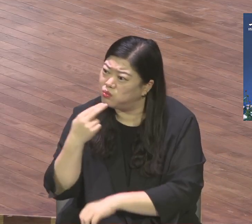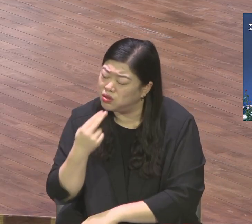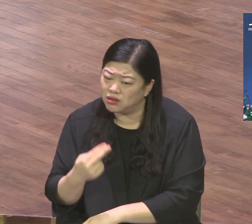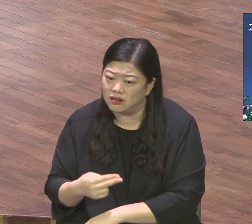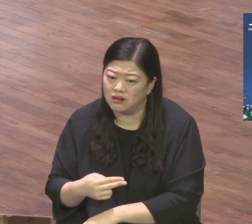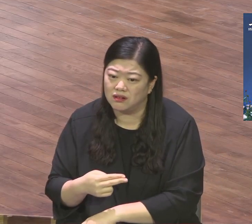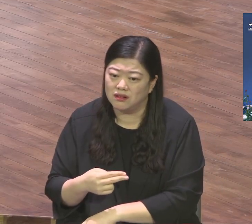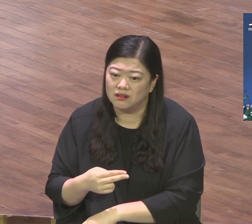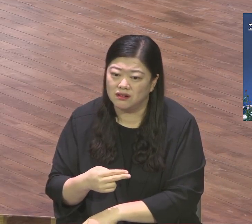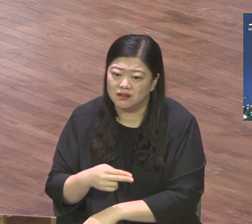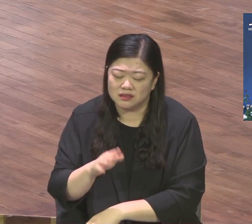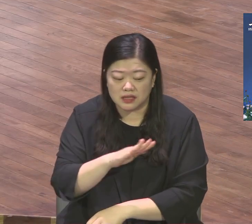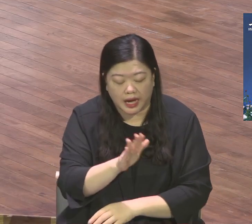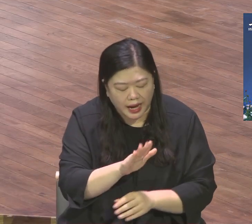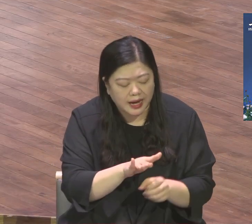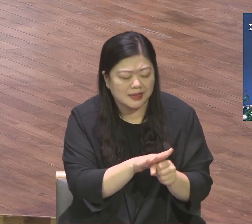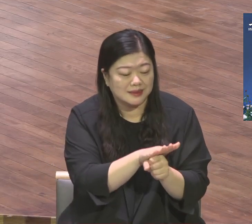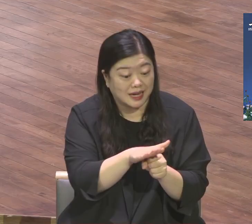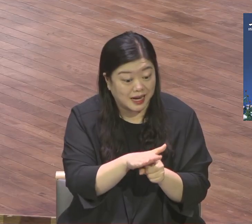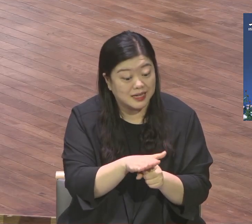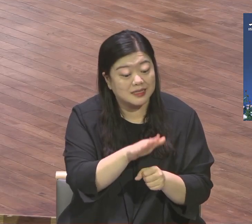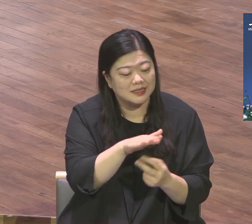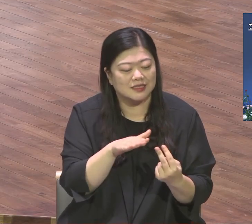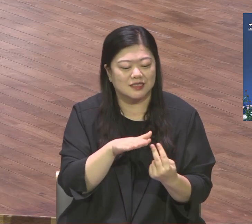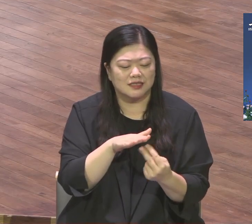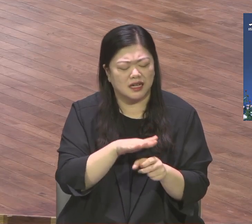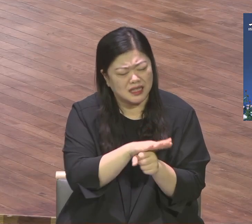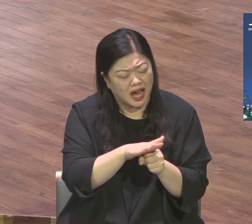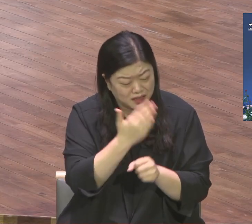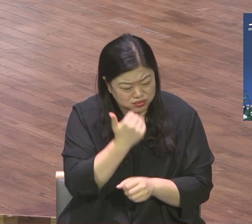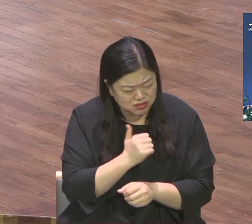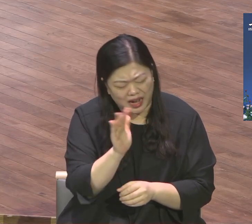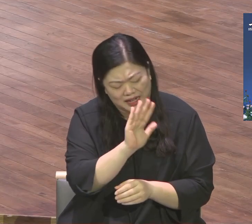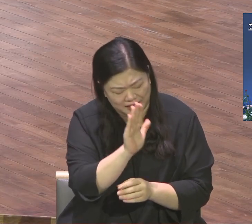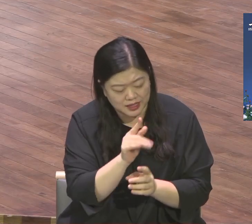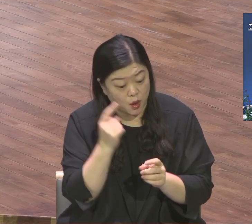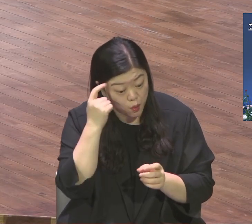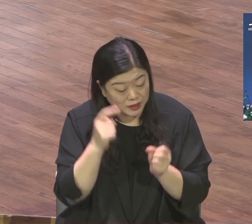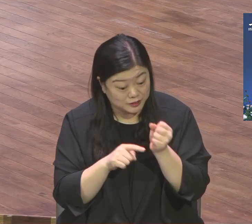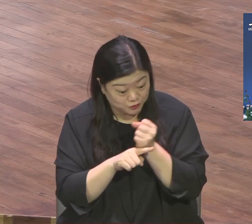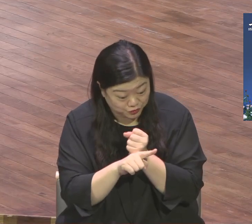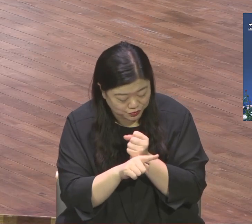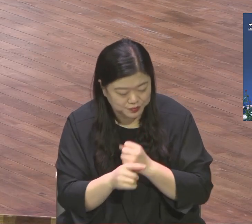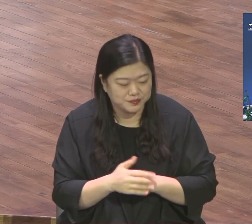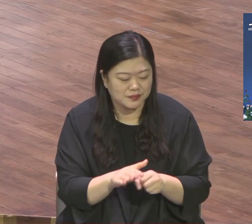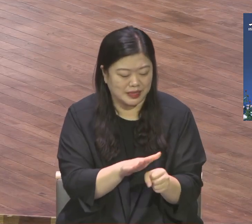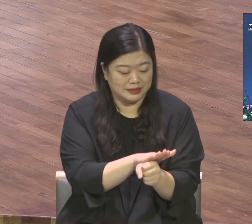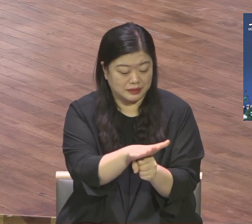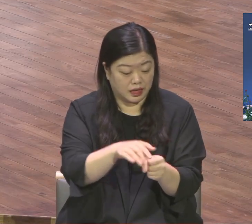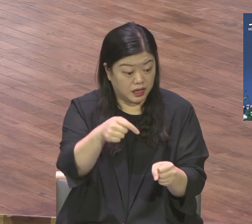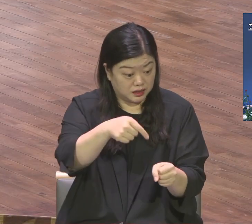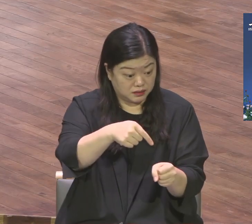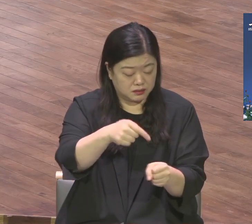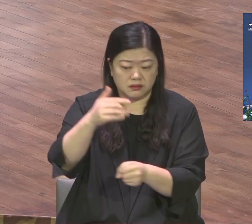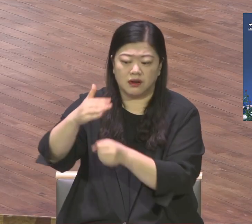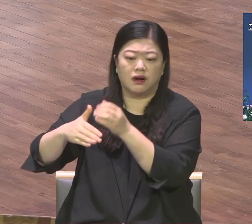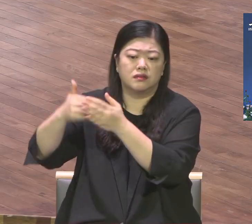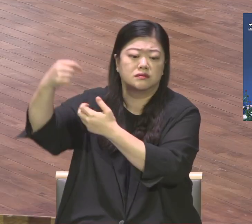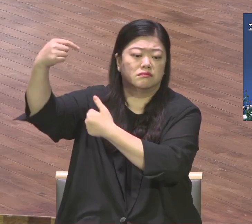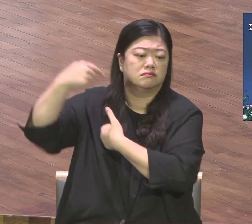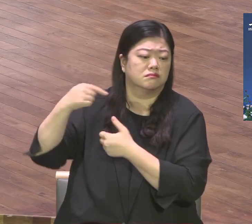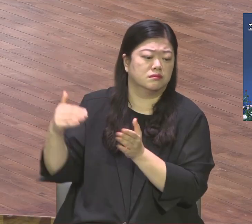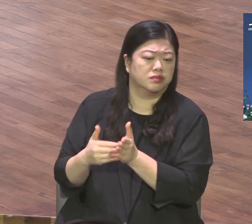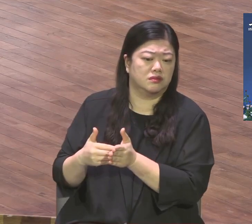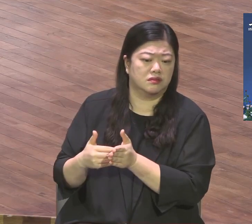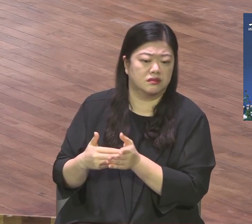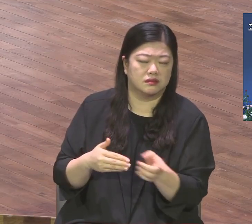그 이유를 물으니까 사도 요한이 이렇게 말했어요. 그것이 바로 주님의 명령입니다